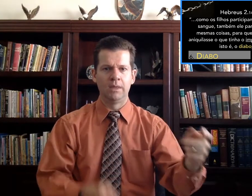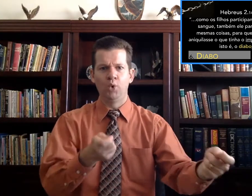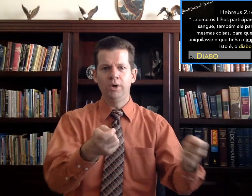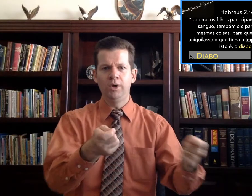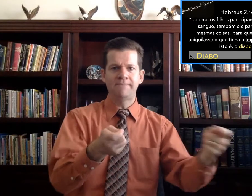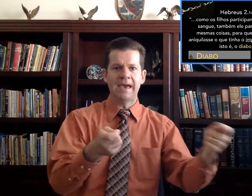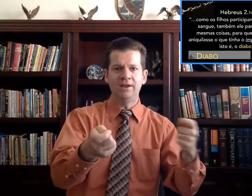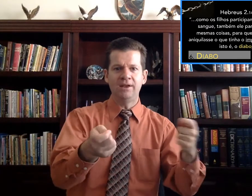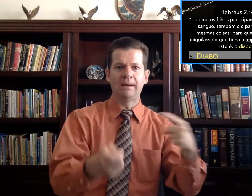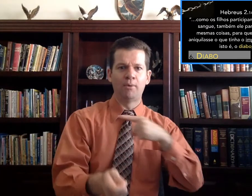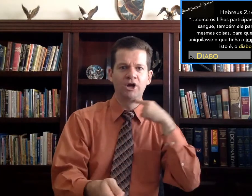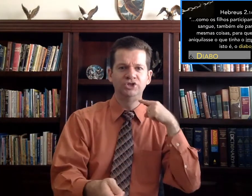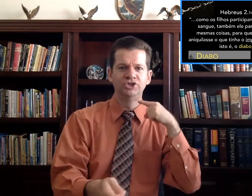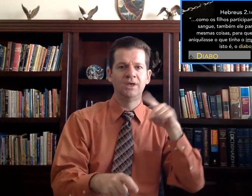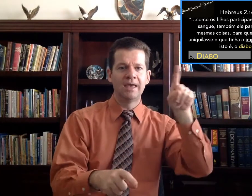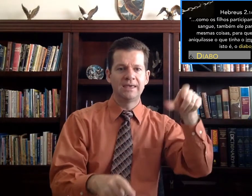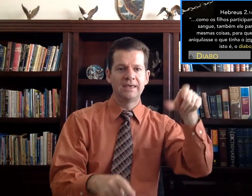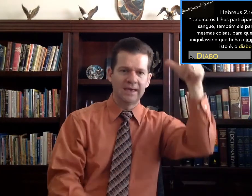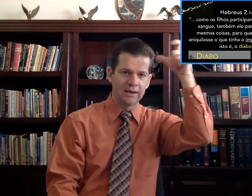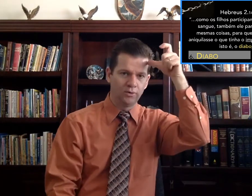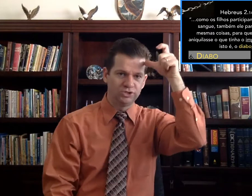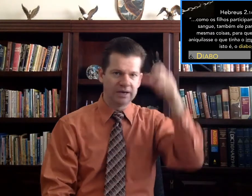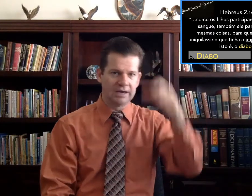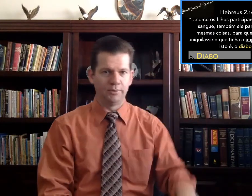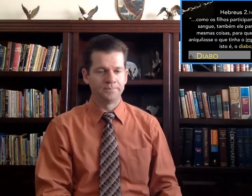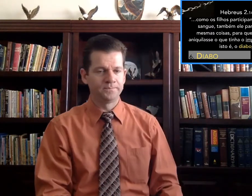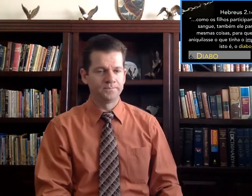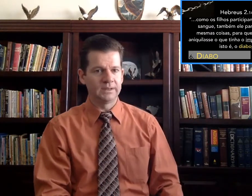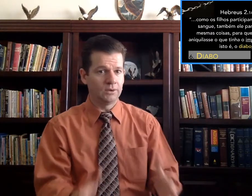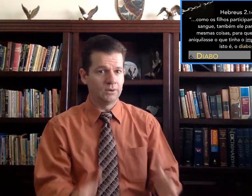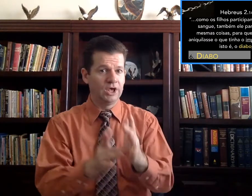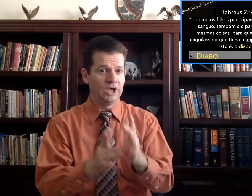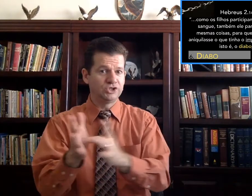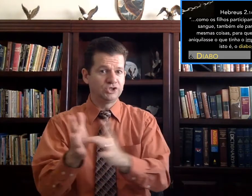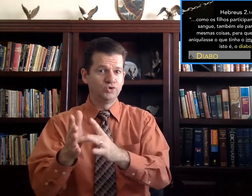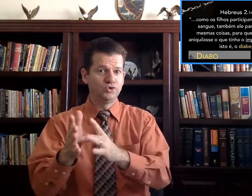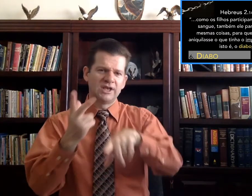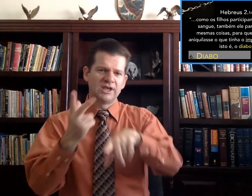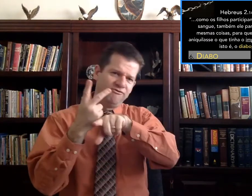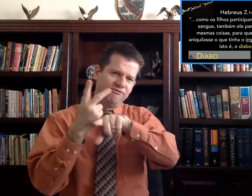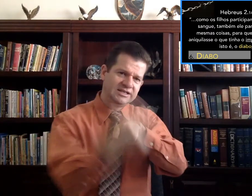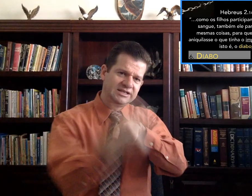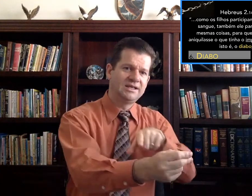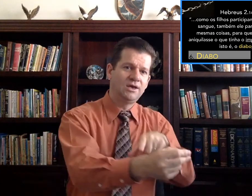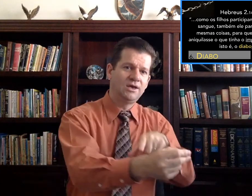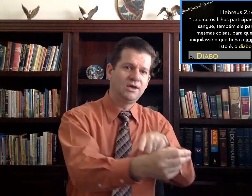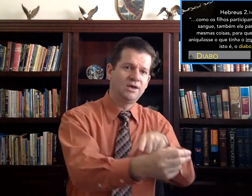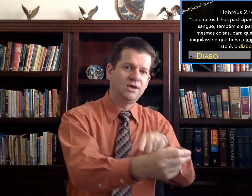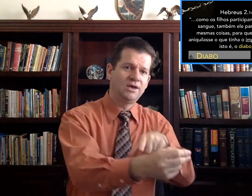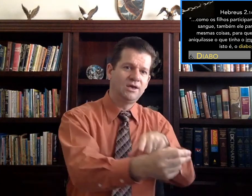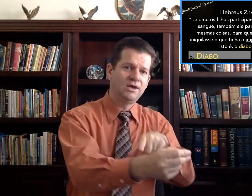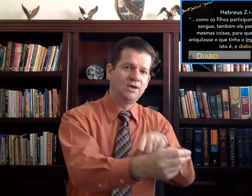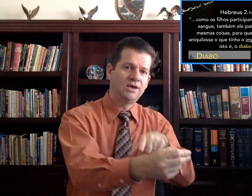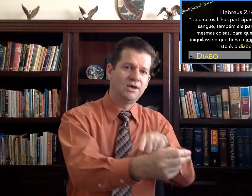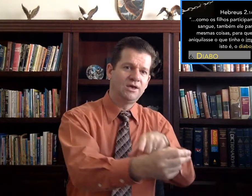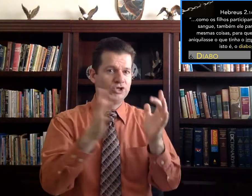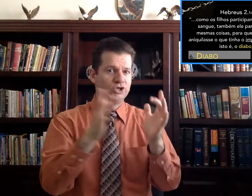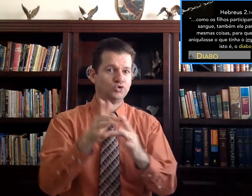O império da morte, que é o diabo. Então, Jesus venceu ao diabo, Jesus